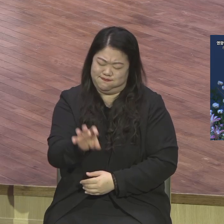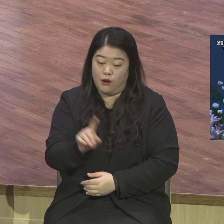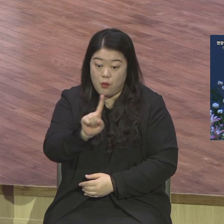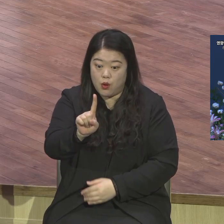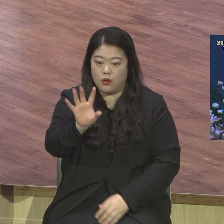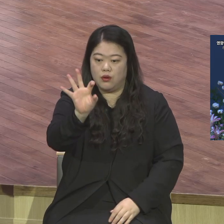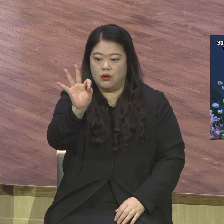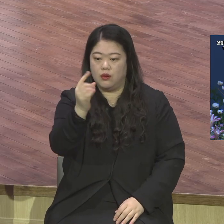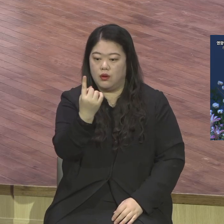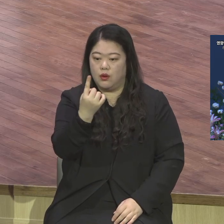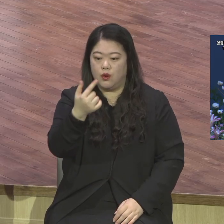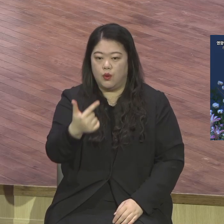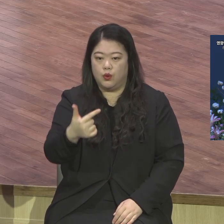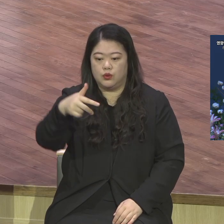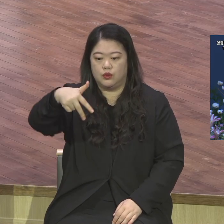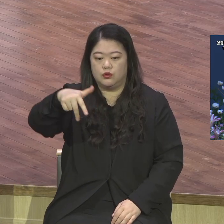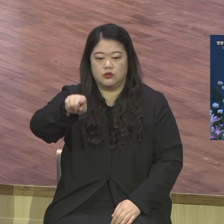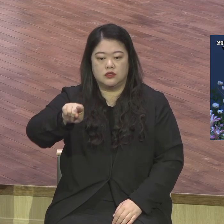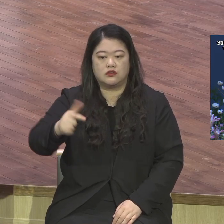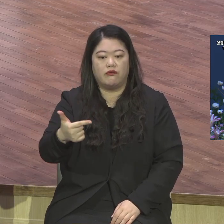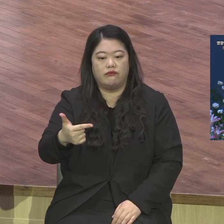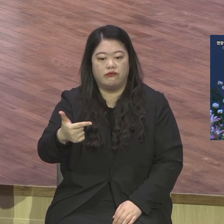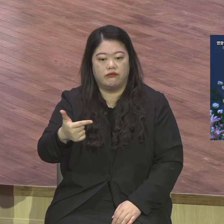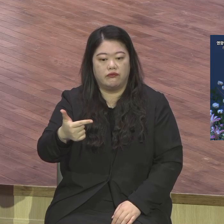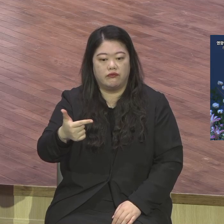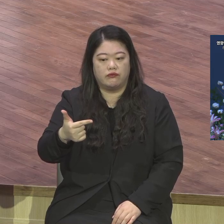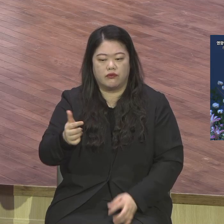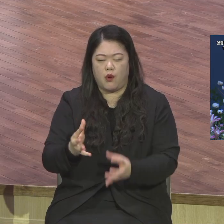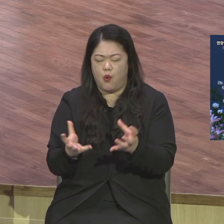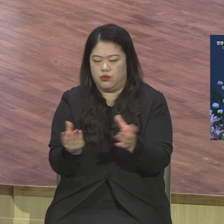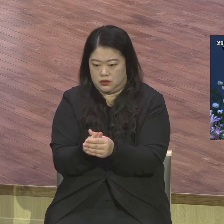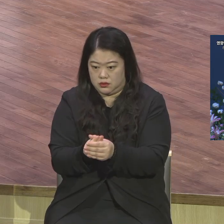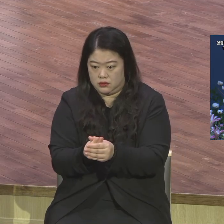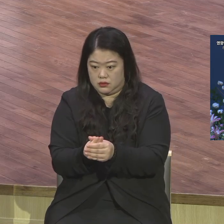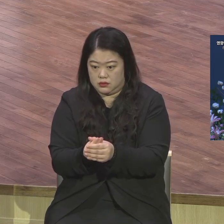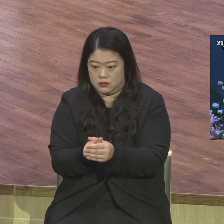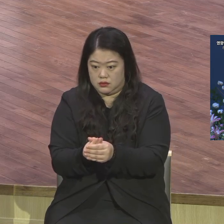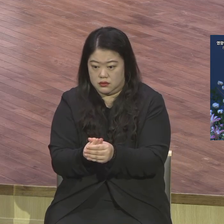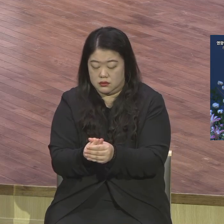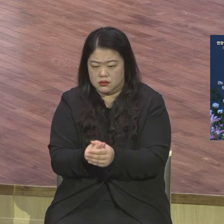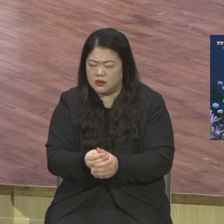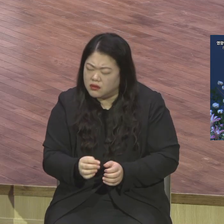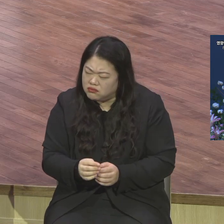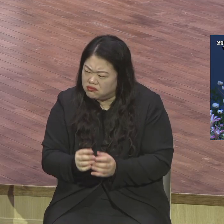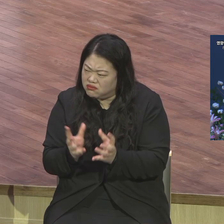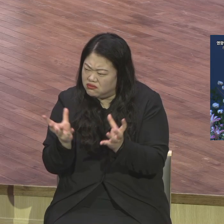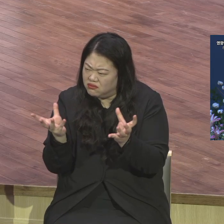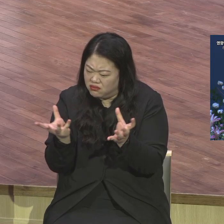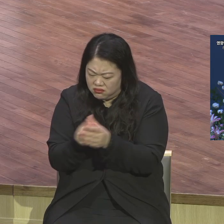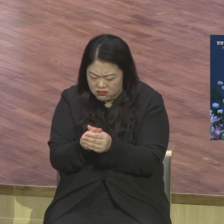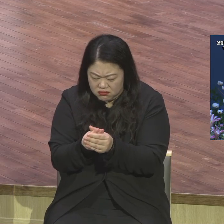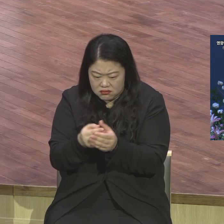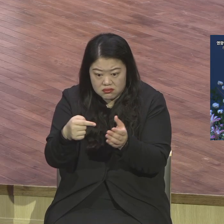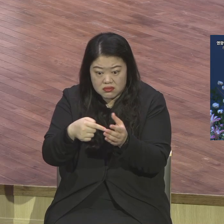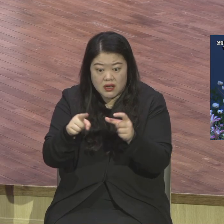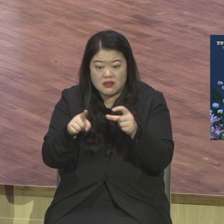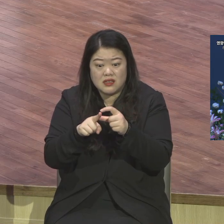단어입니다. 온전. 그리고 이 온전이라는 표현을 가장 쉽게 이해할 수 있는 단어가